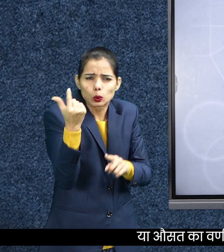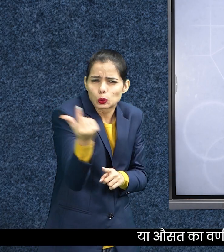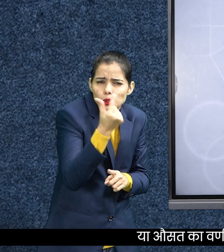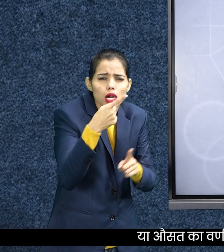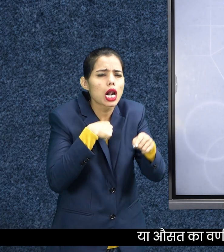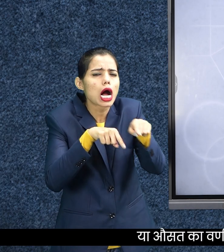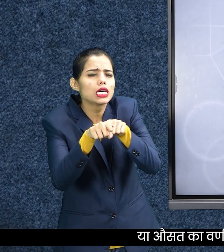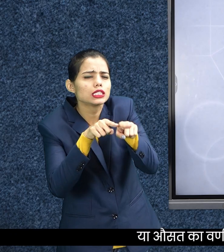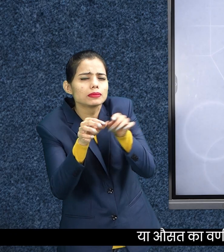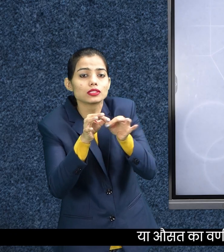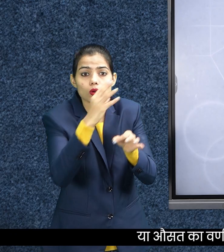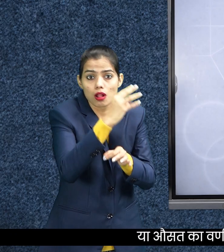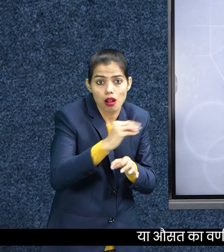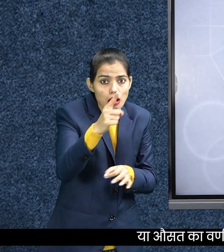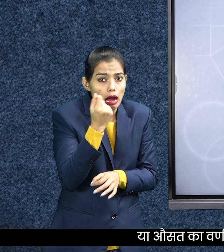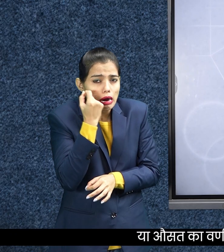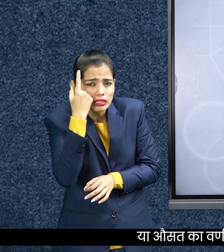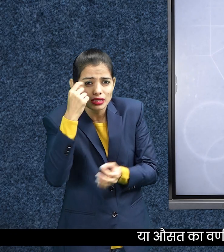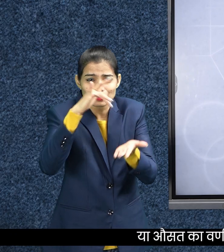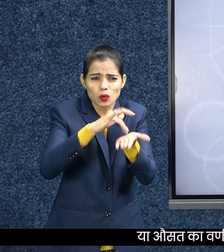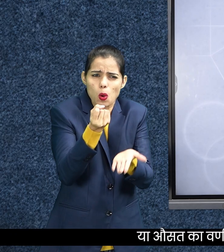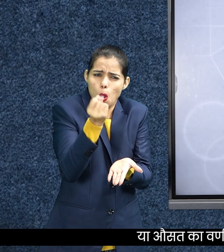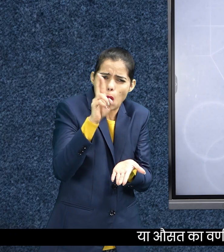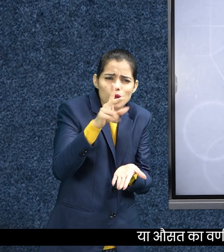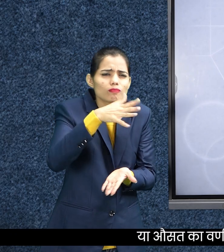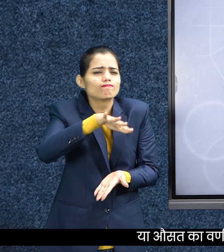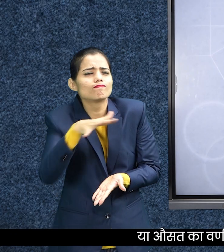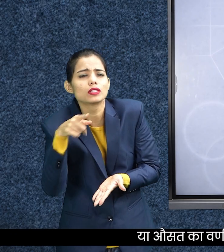का वर्णन करने और समझने के लिए किया जाता है।